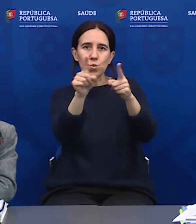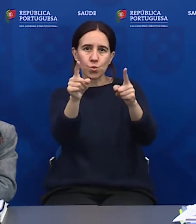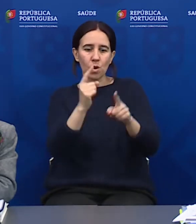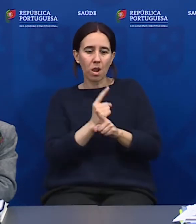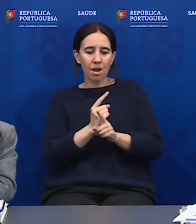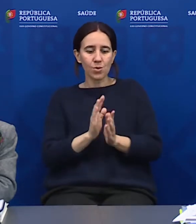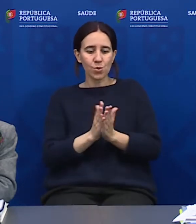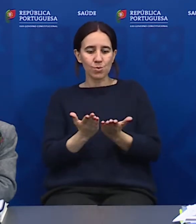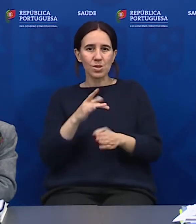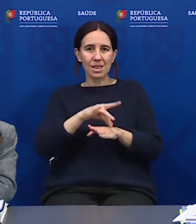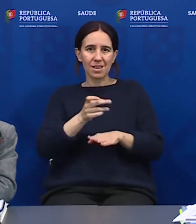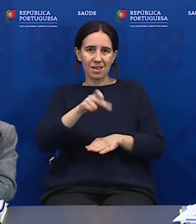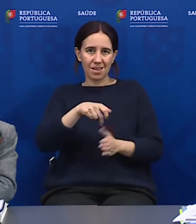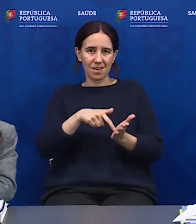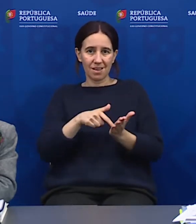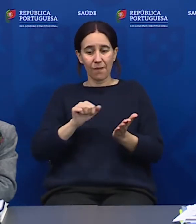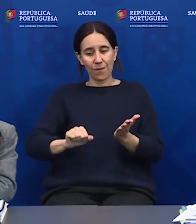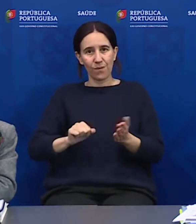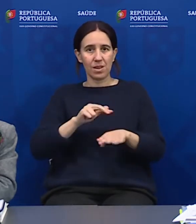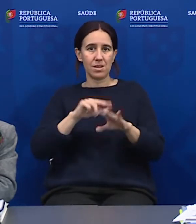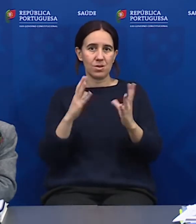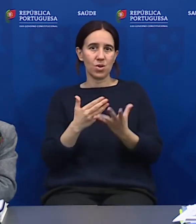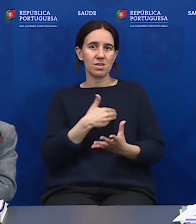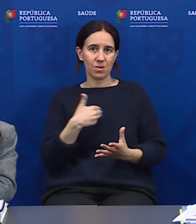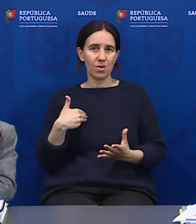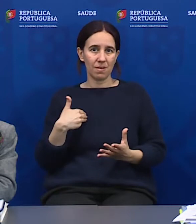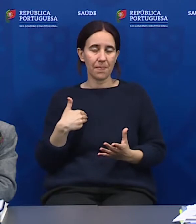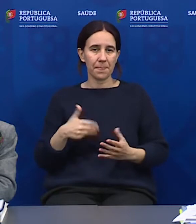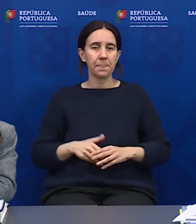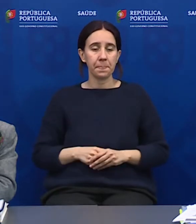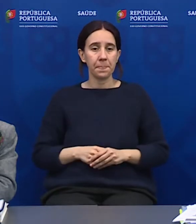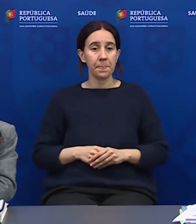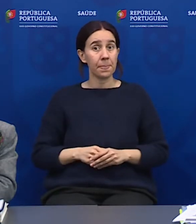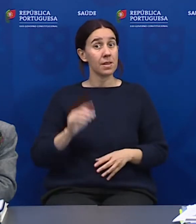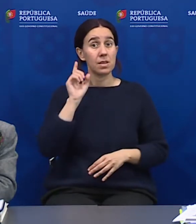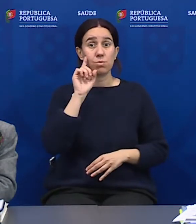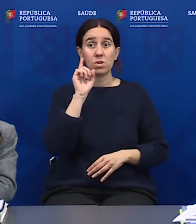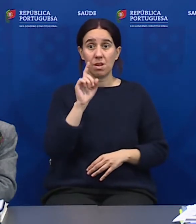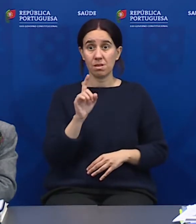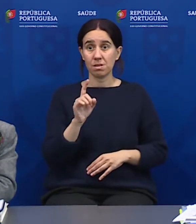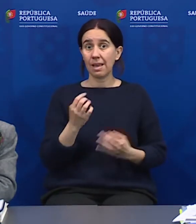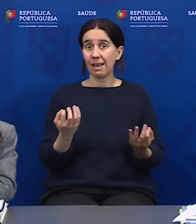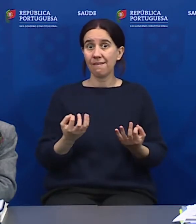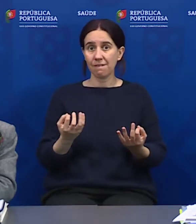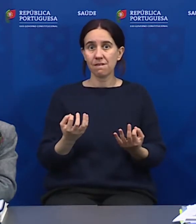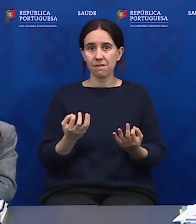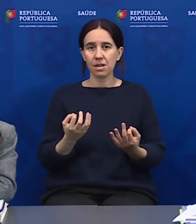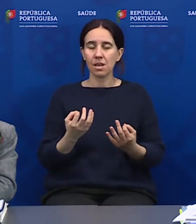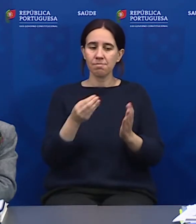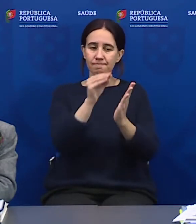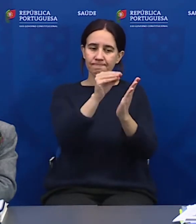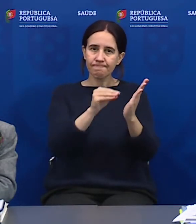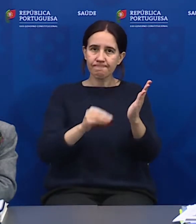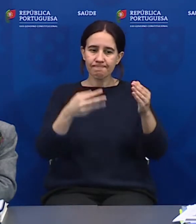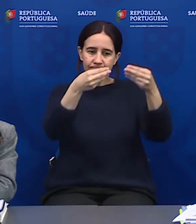do boletim epidemiológico da Direção-Geral de Saúde. Importante é que a notificação seja uma